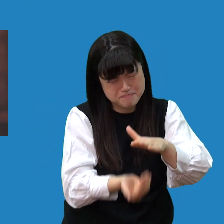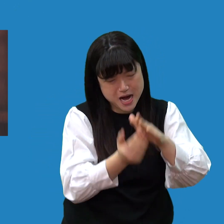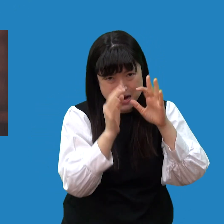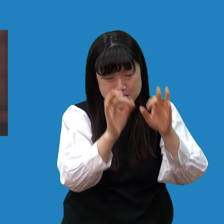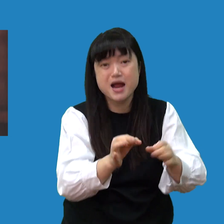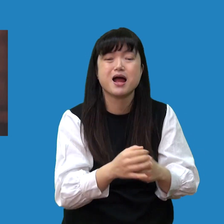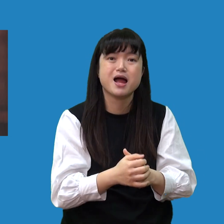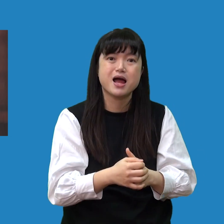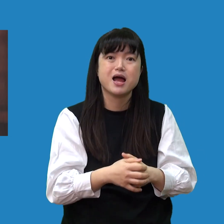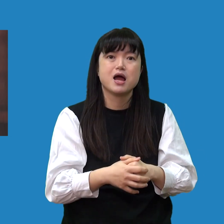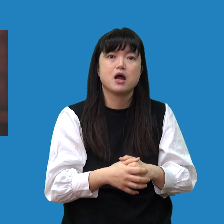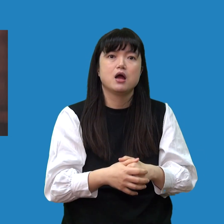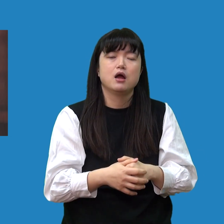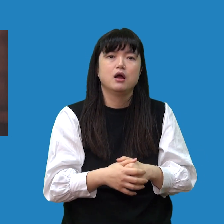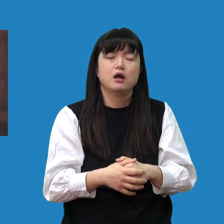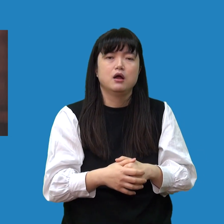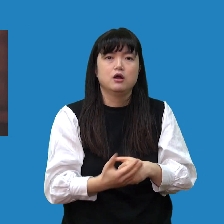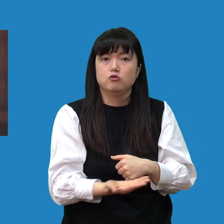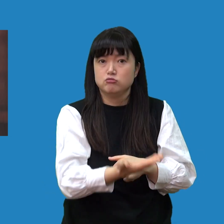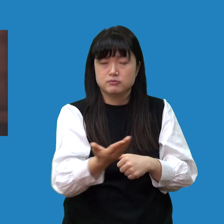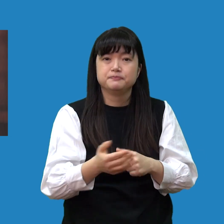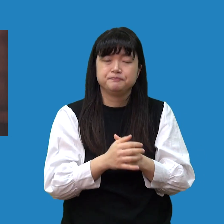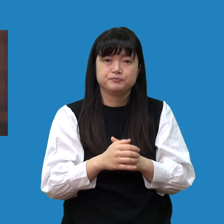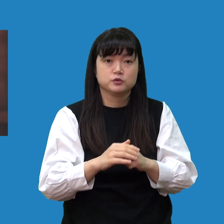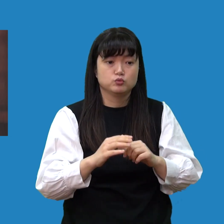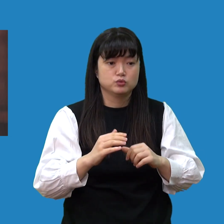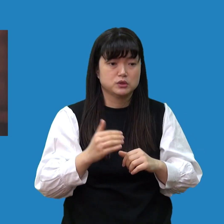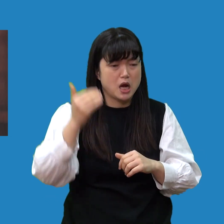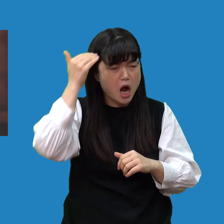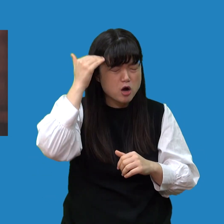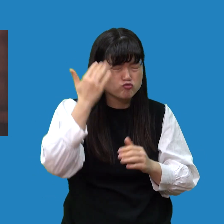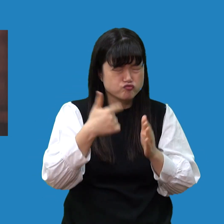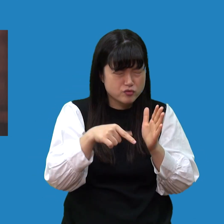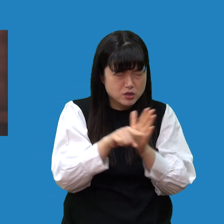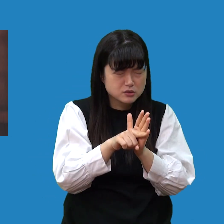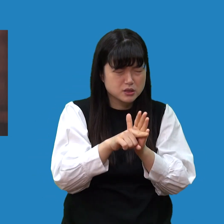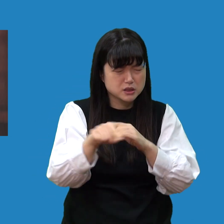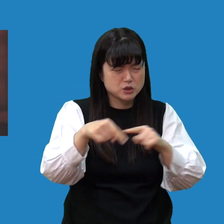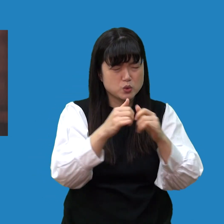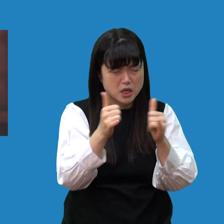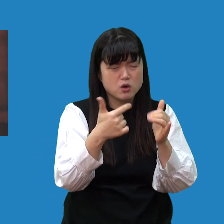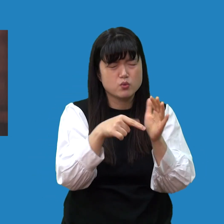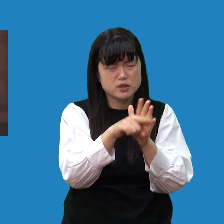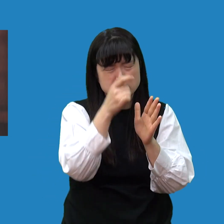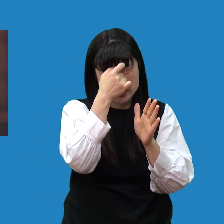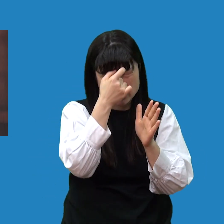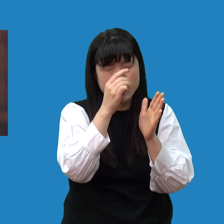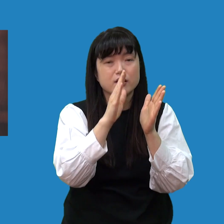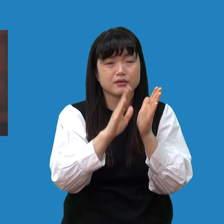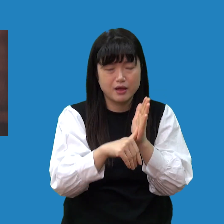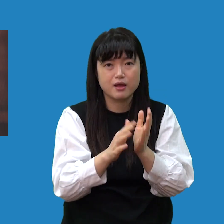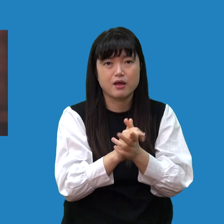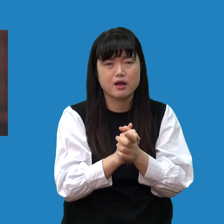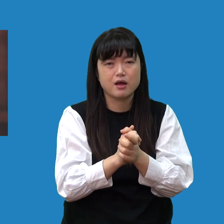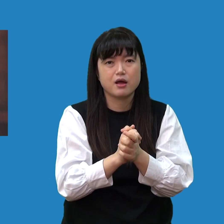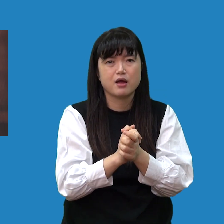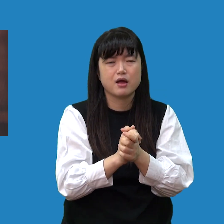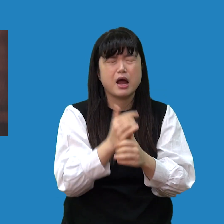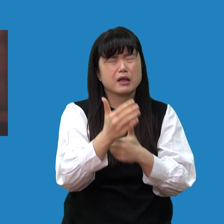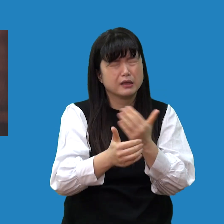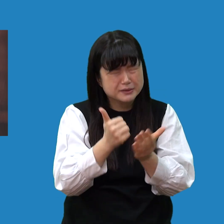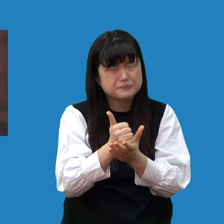않습니까? 그래서 우리가 우리 나라를 위해, 지도자를 위해서 기도할 때 다른